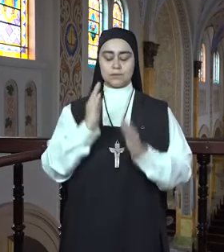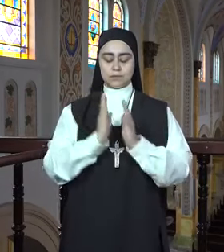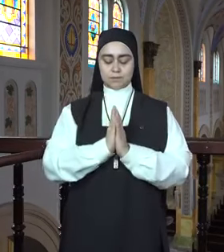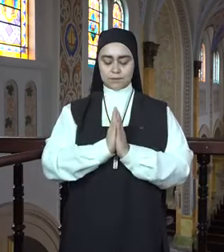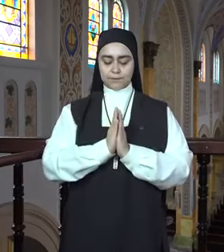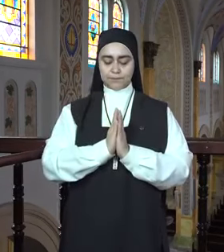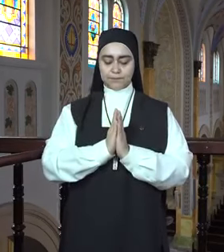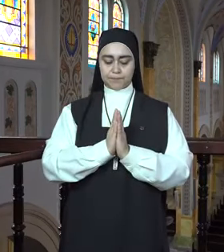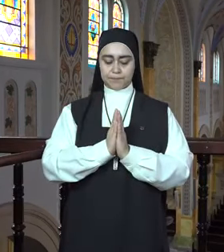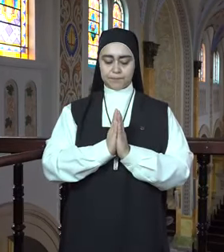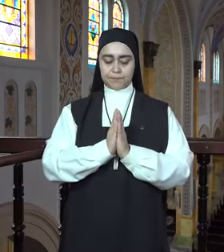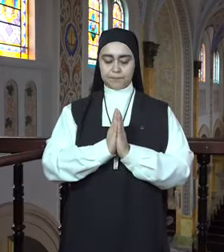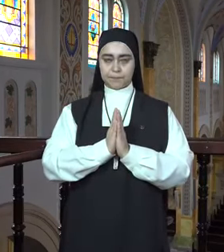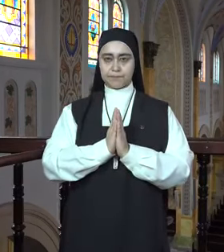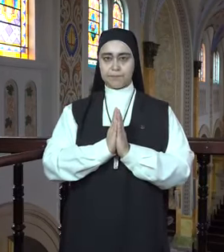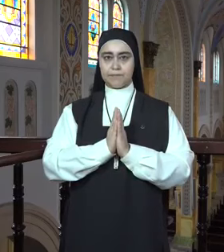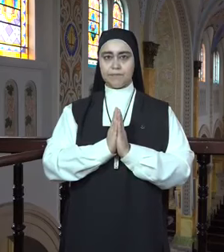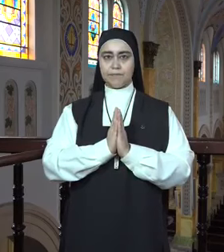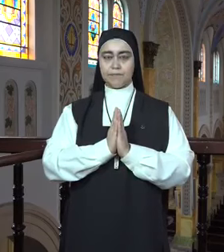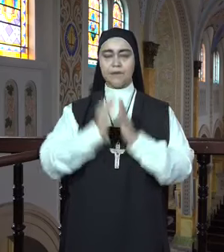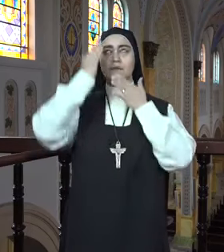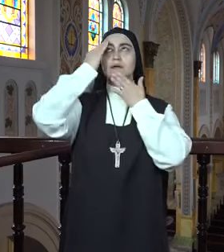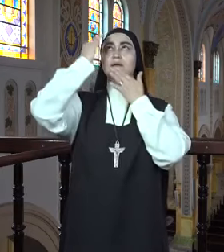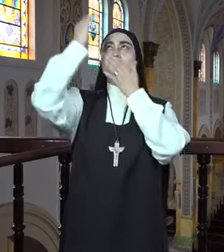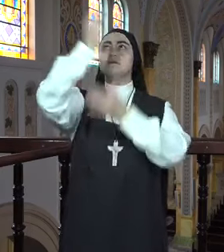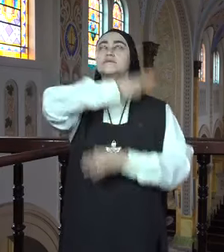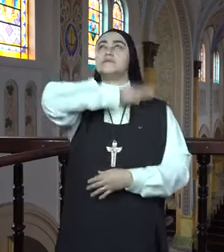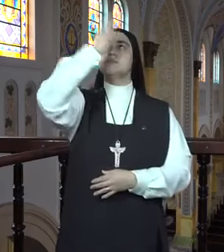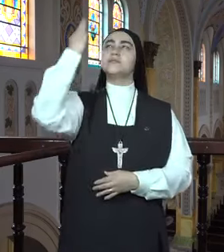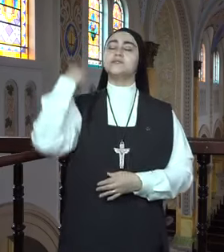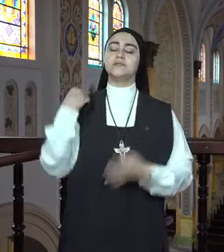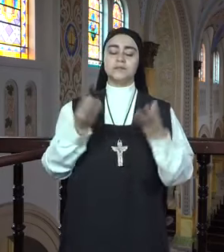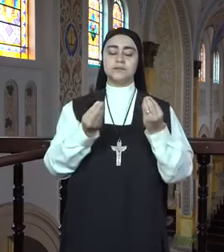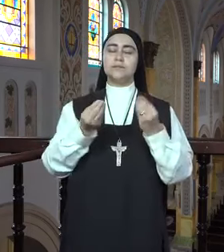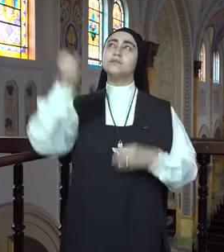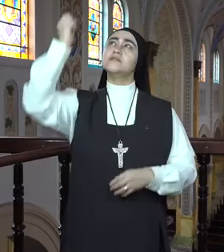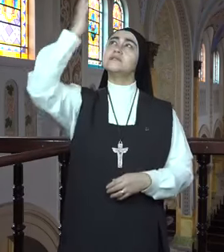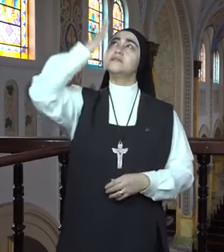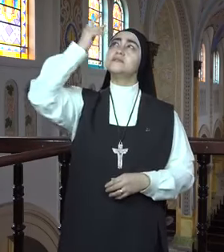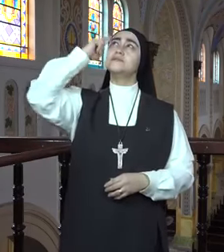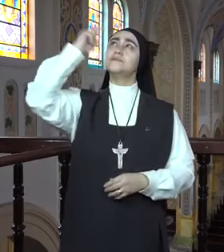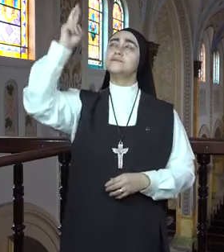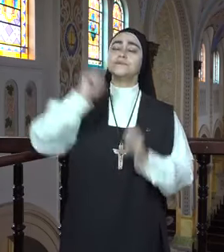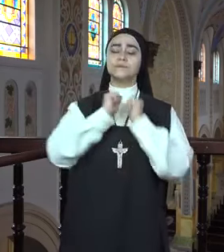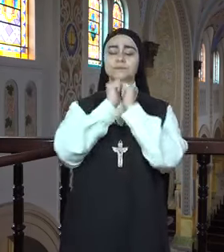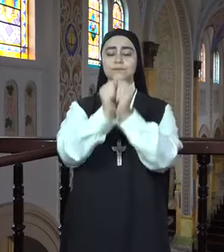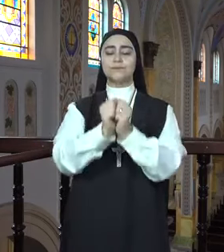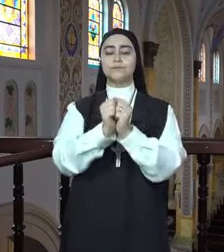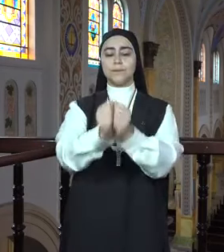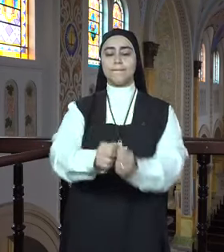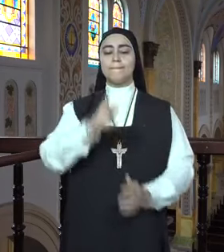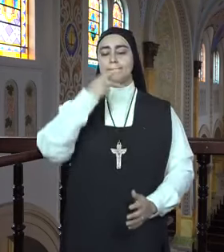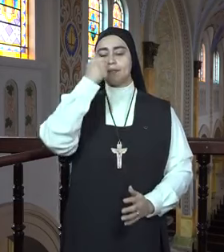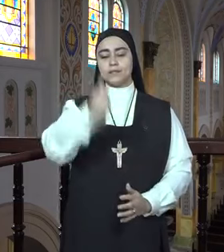nossa morte. Amém. Ave Maria, cheia de graça, o Senhor é convosco. Bendita